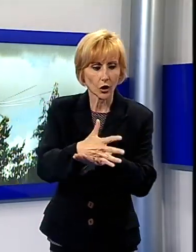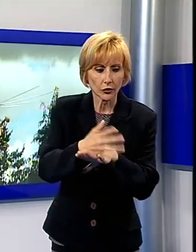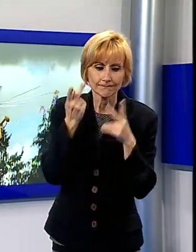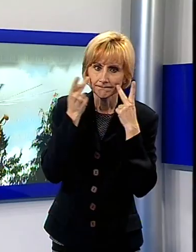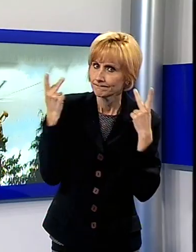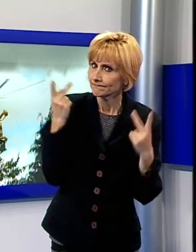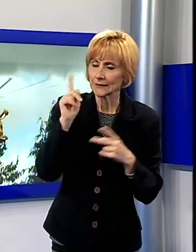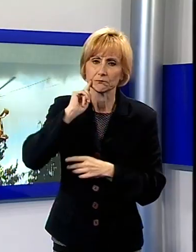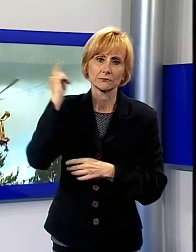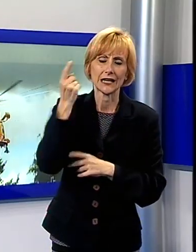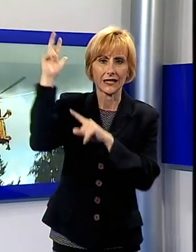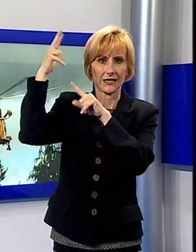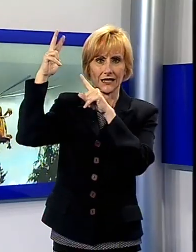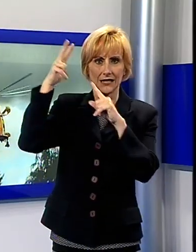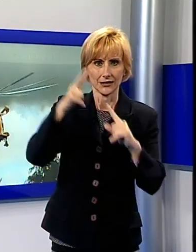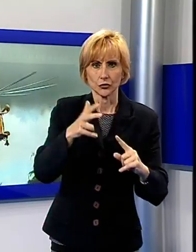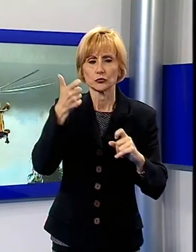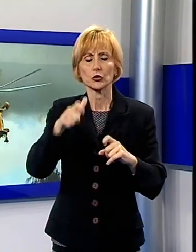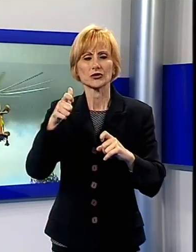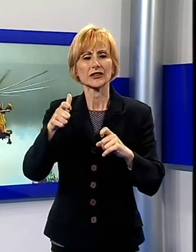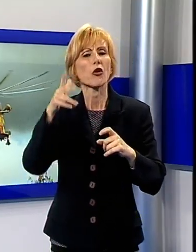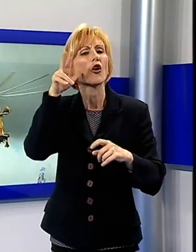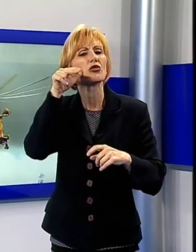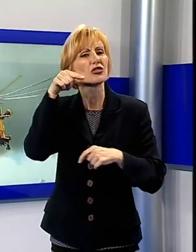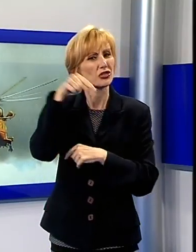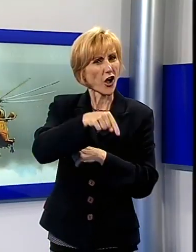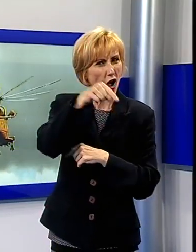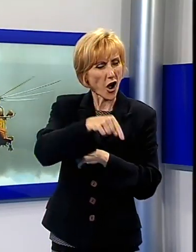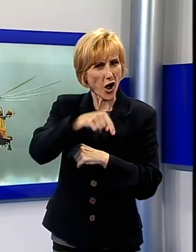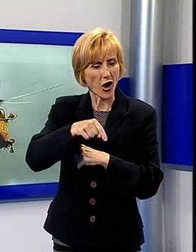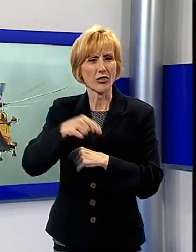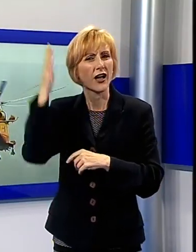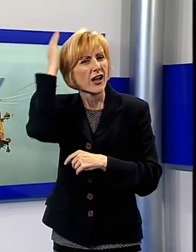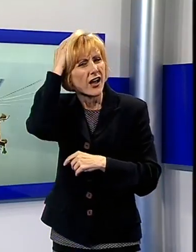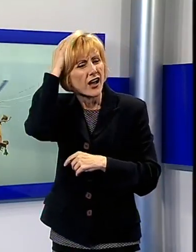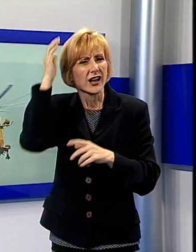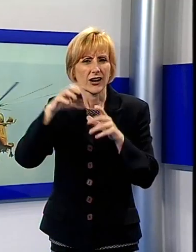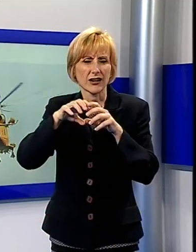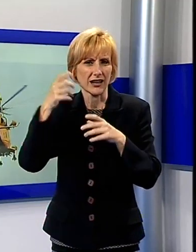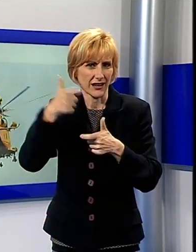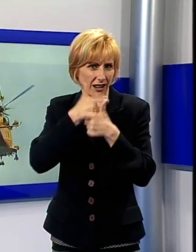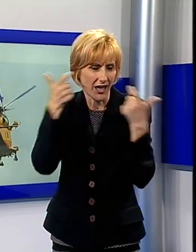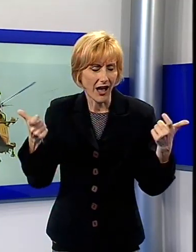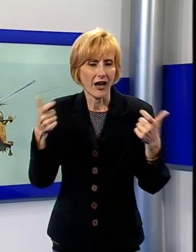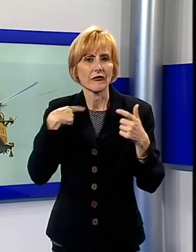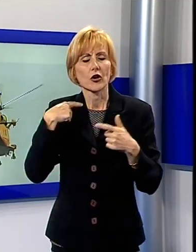allertare l'elisoccorso a causa di un grave trauma cranico riportato dalla donna, che per parecchi minuti è rimasta senza